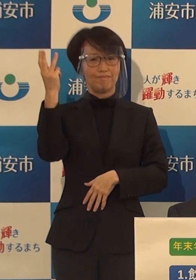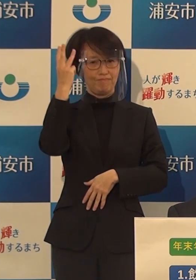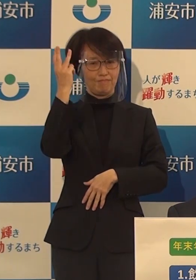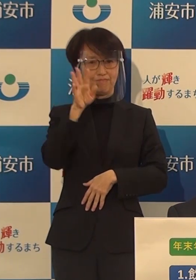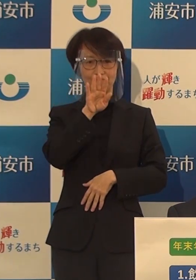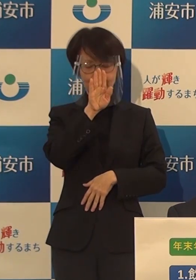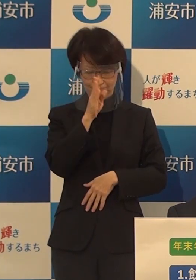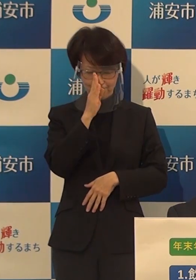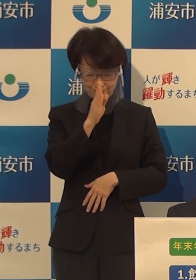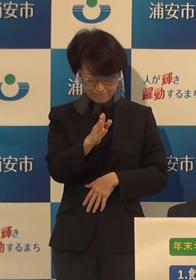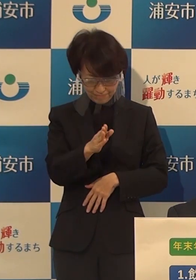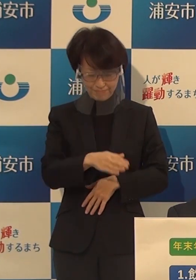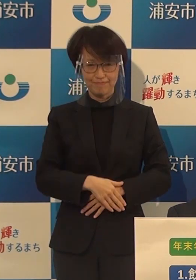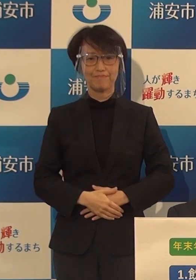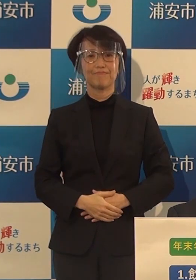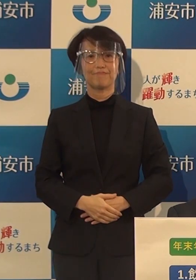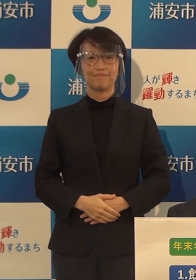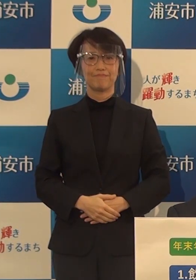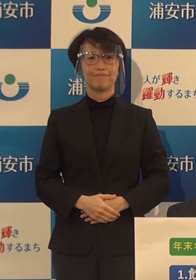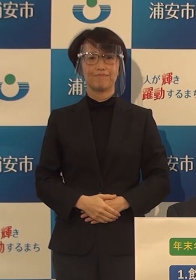きますようお願いいたします。